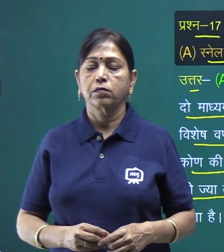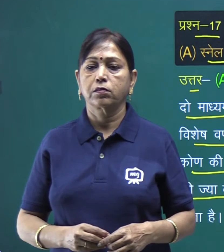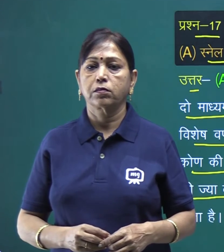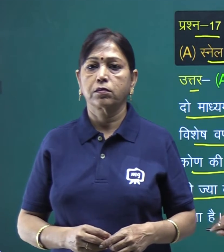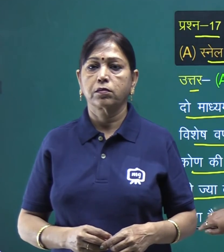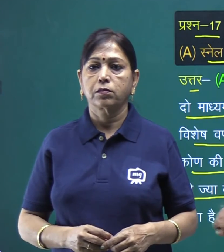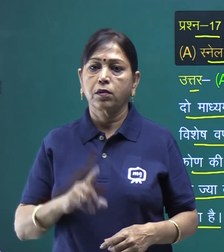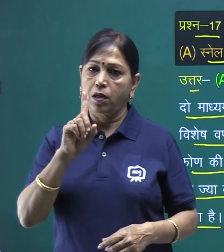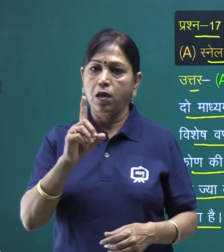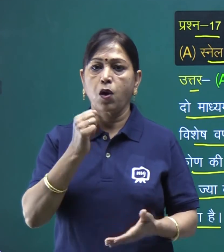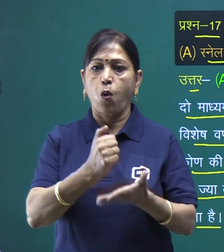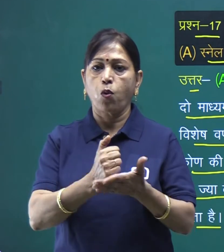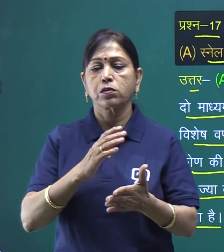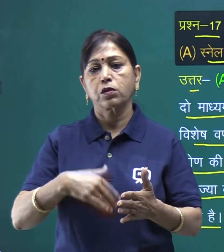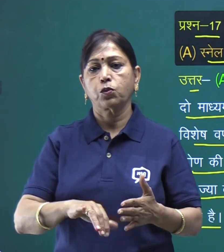एक नियतांक होता है।